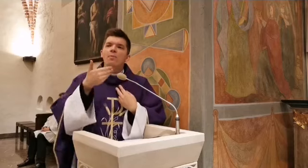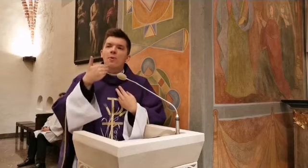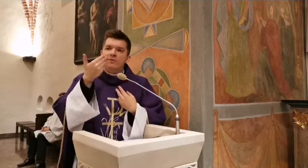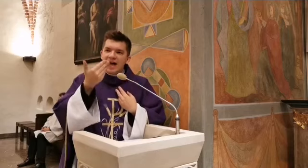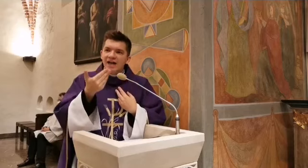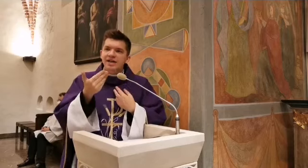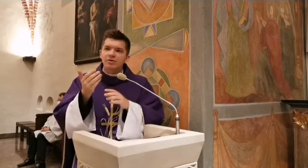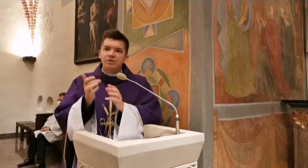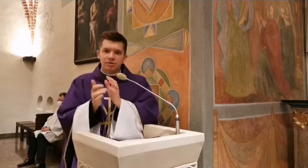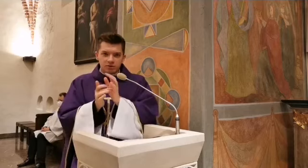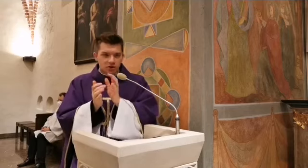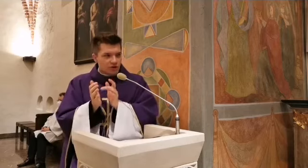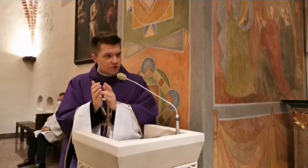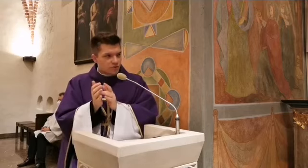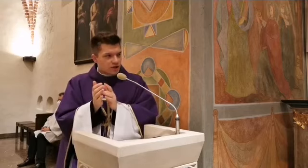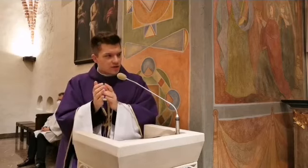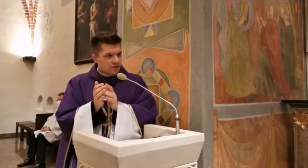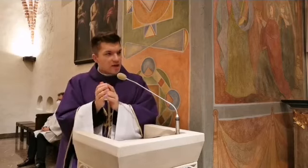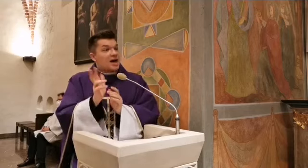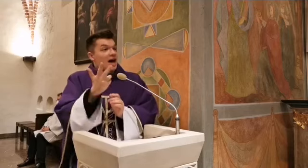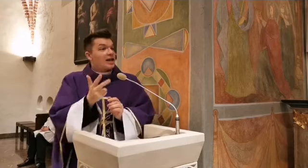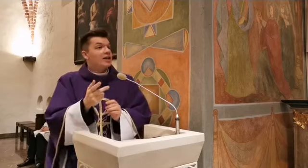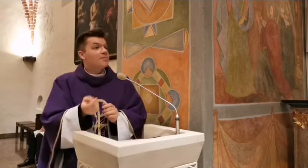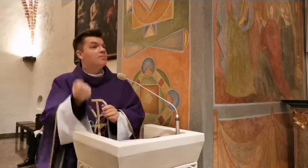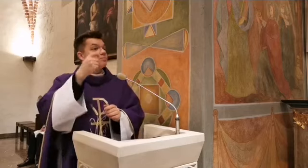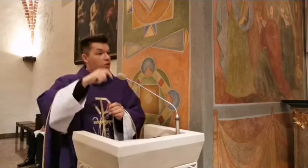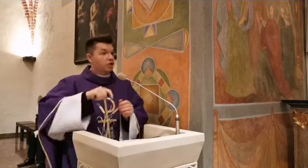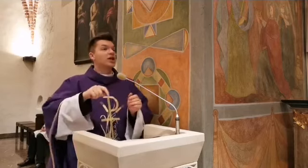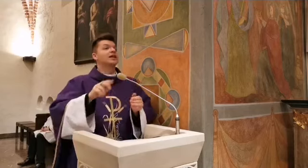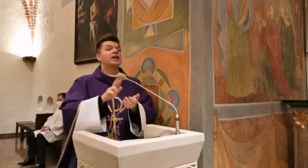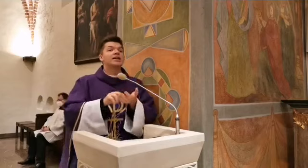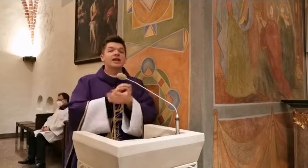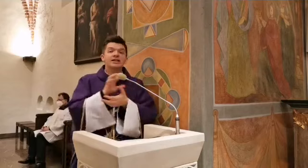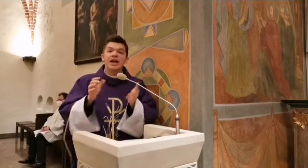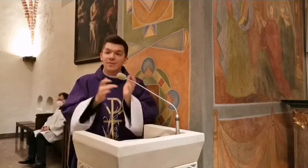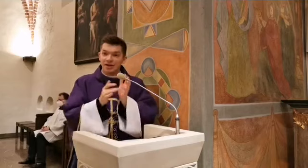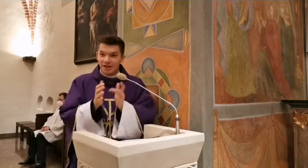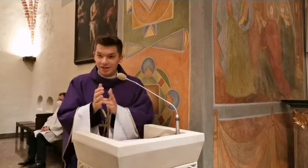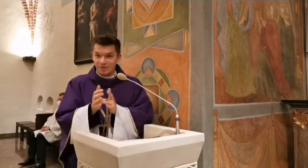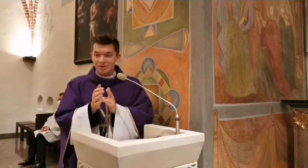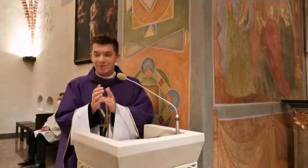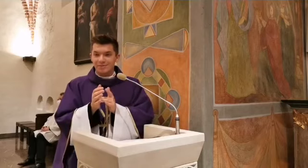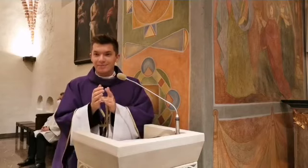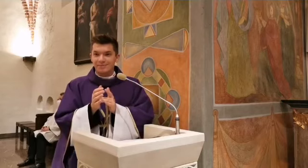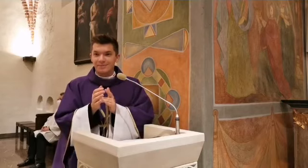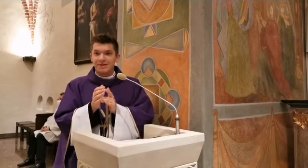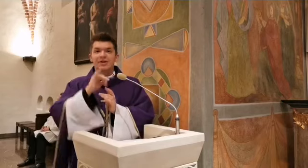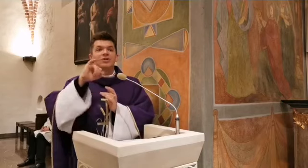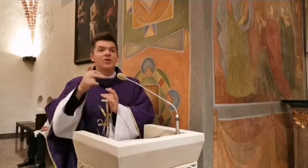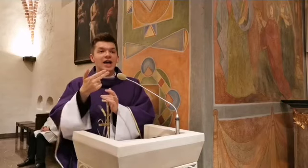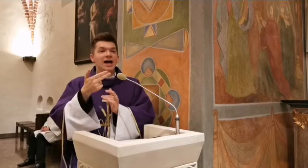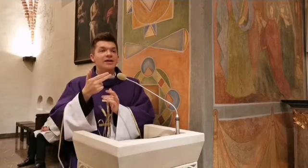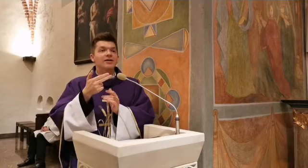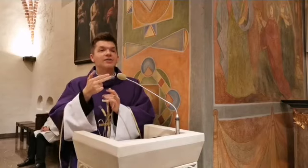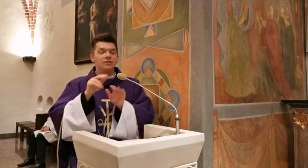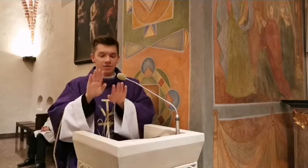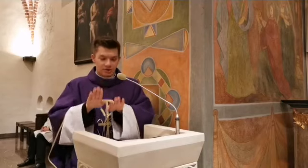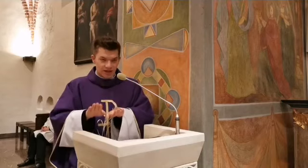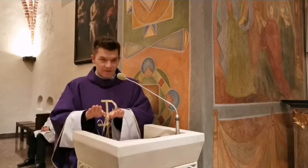Pokornie opowiadam o Jezusie. A kiedy przyszedł na ziemię Jezus, to